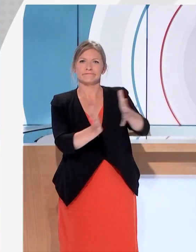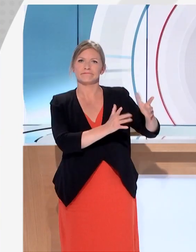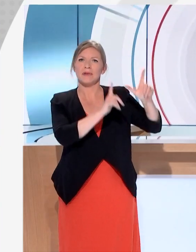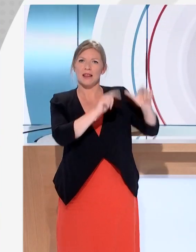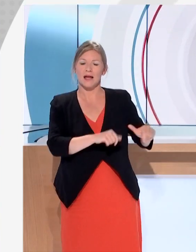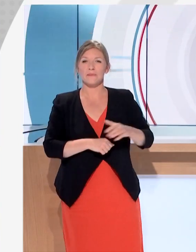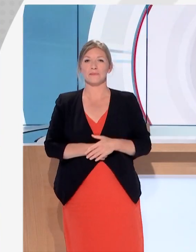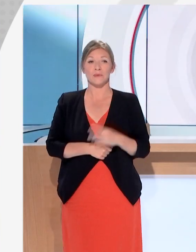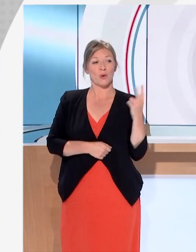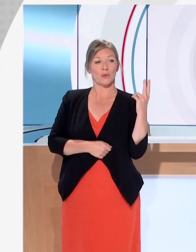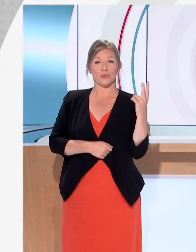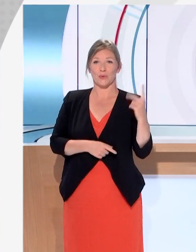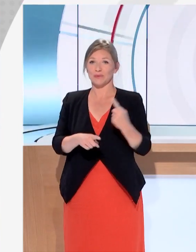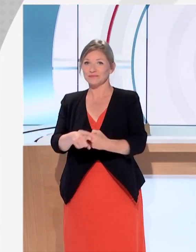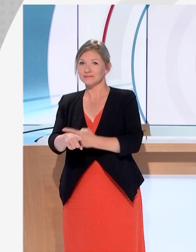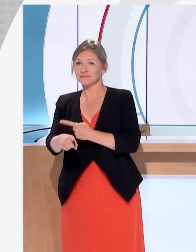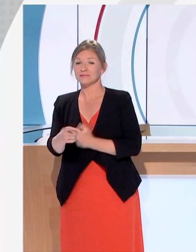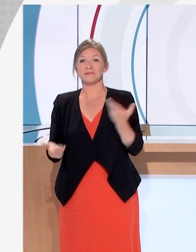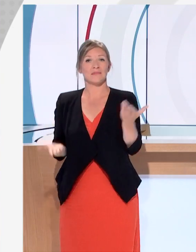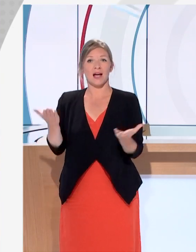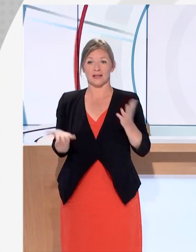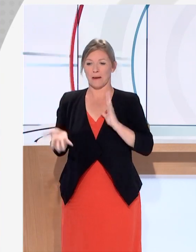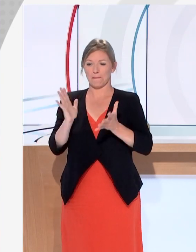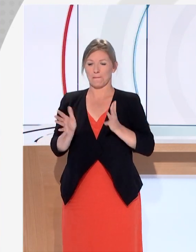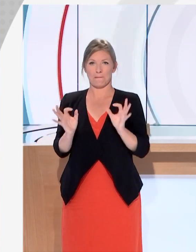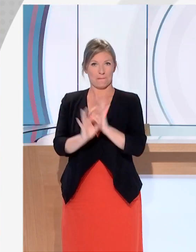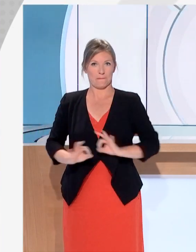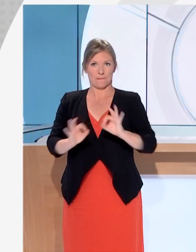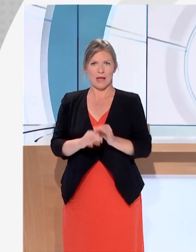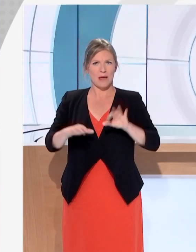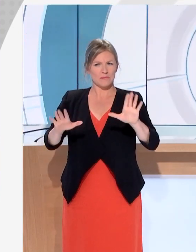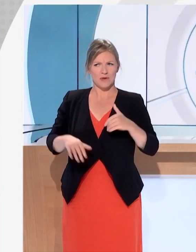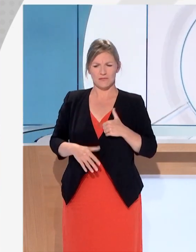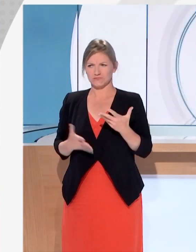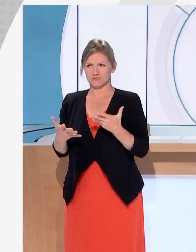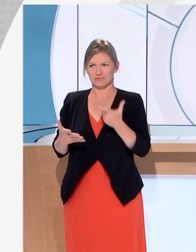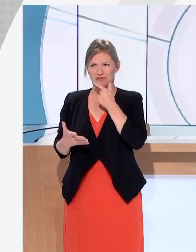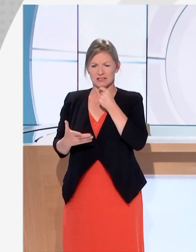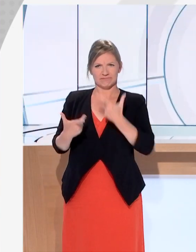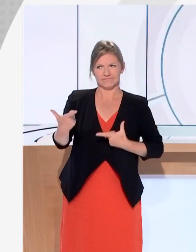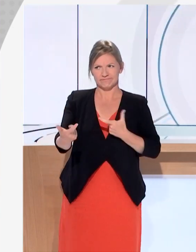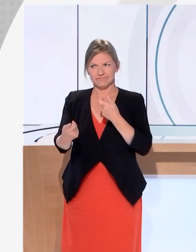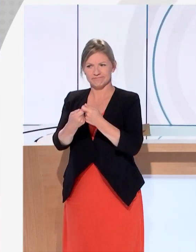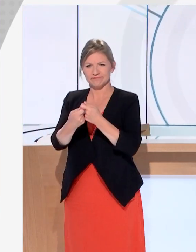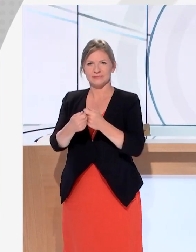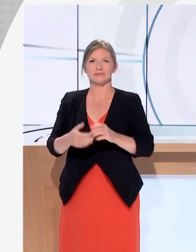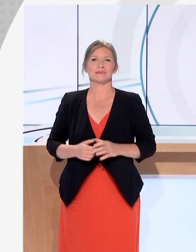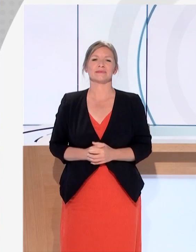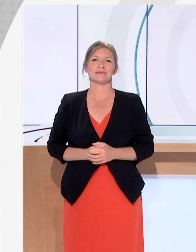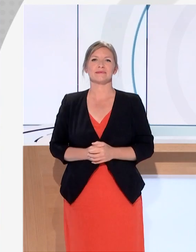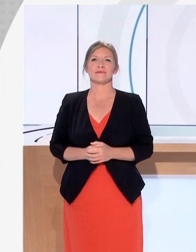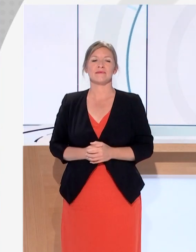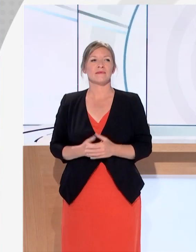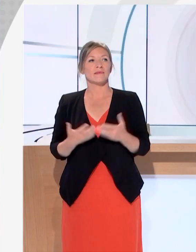et Marina, elles, ne signent pas du tout pour l'instant, mais elles se sont facilement adaptées à cette autre façon de communiquer.